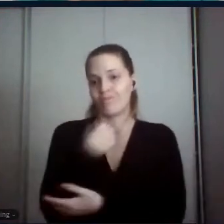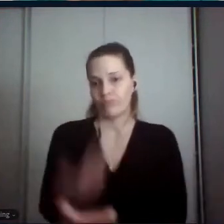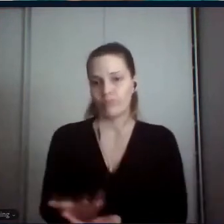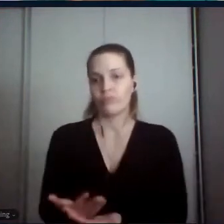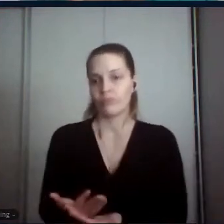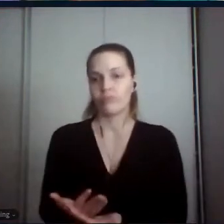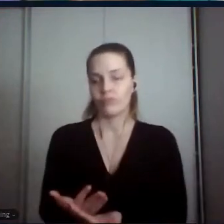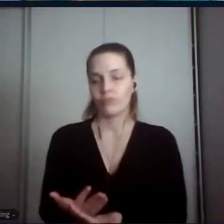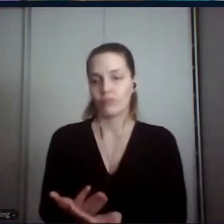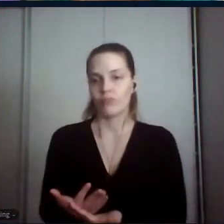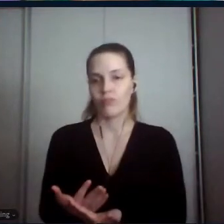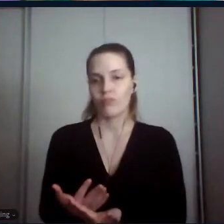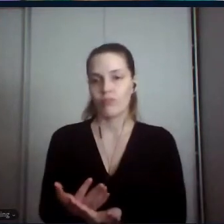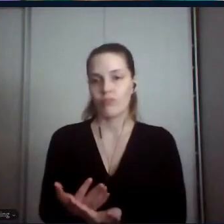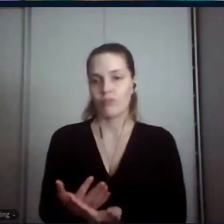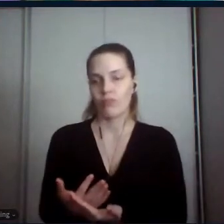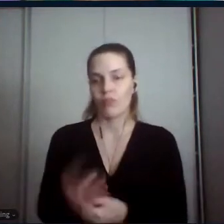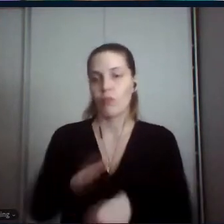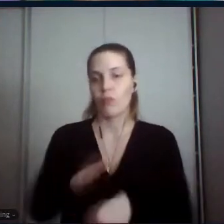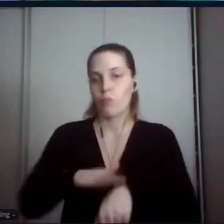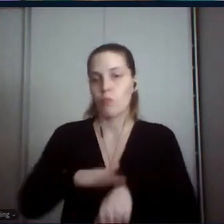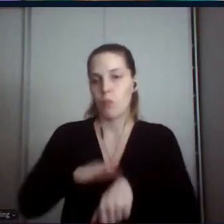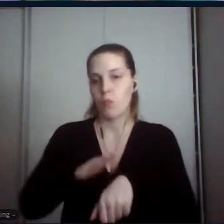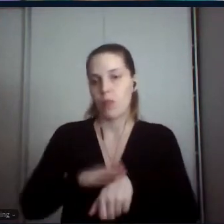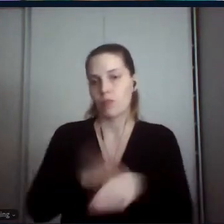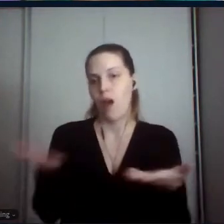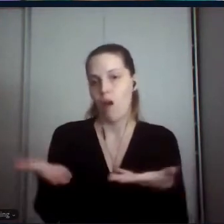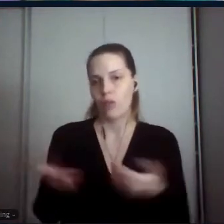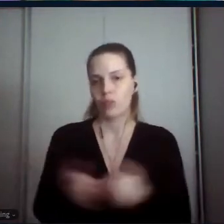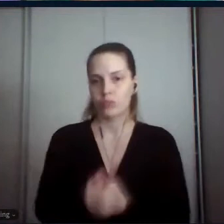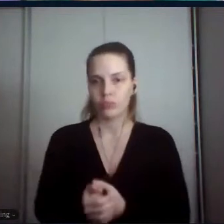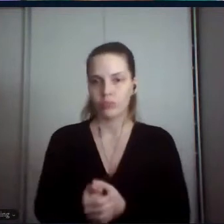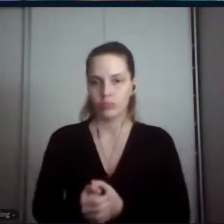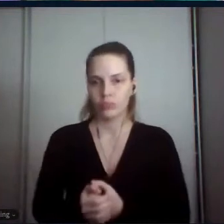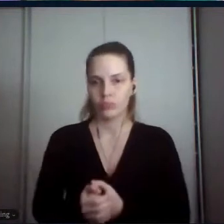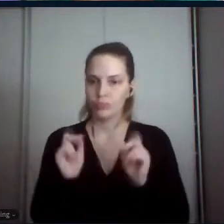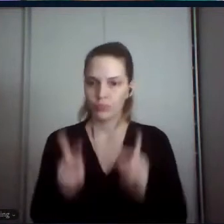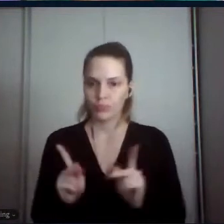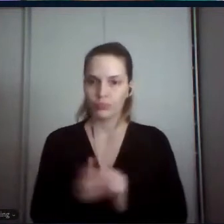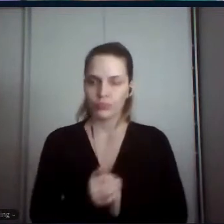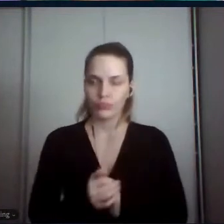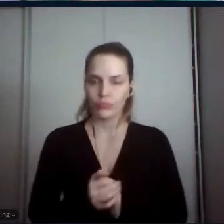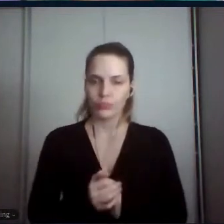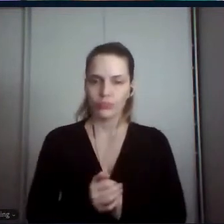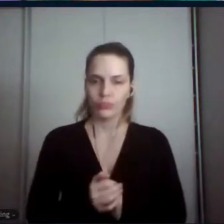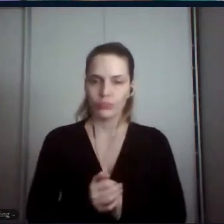seguidas nesse período. Acho que era isso, Eugênia.